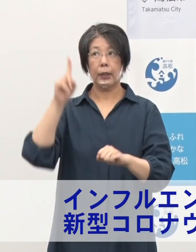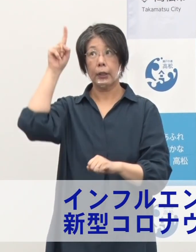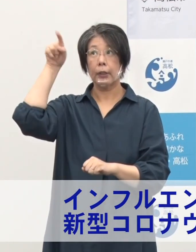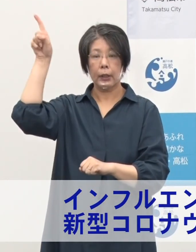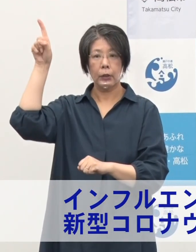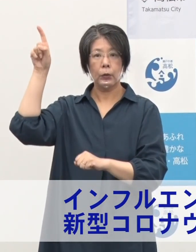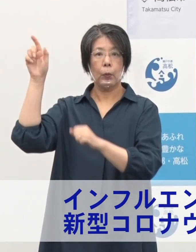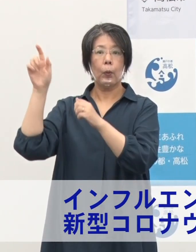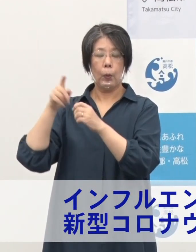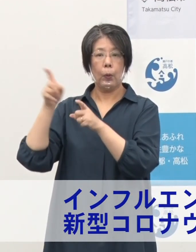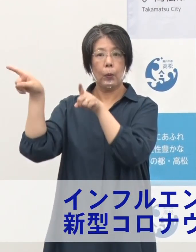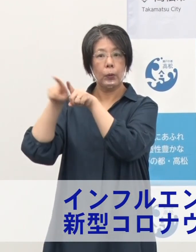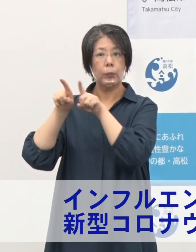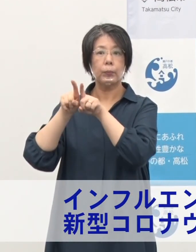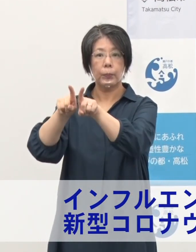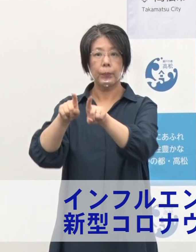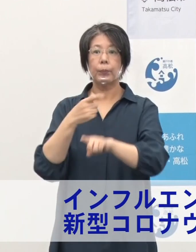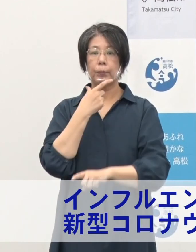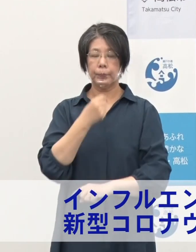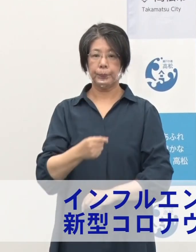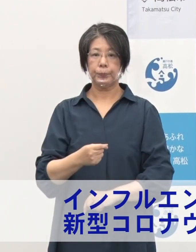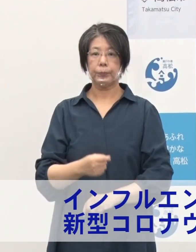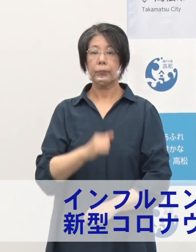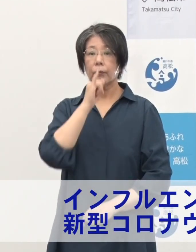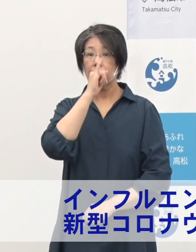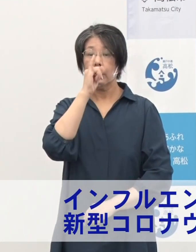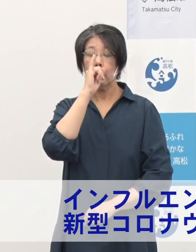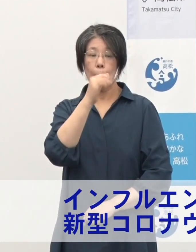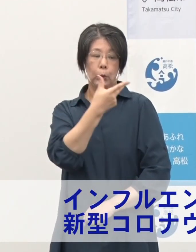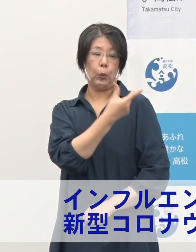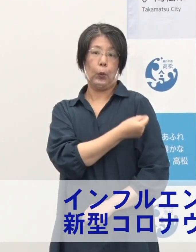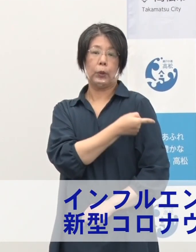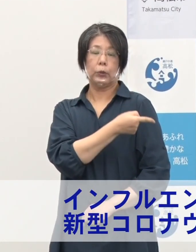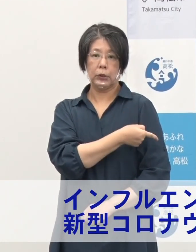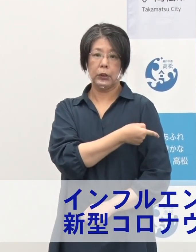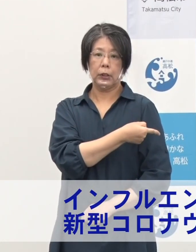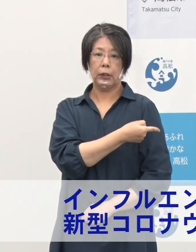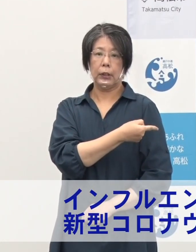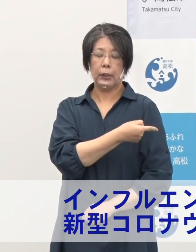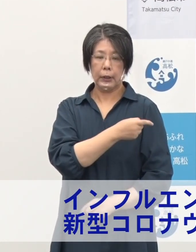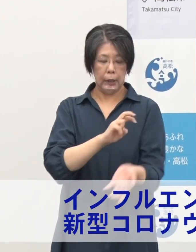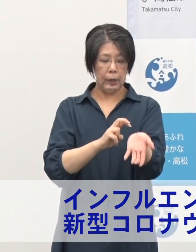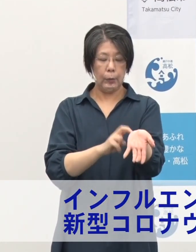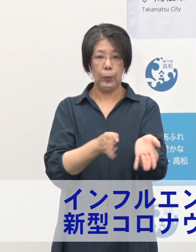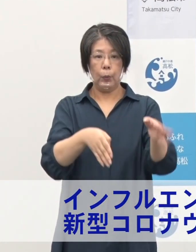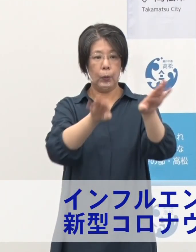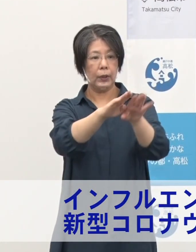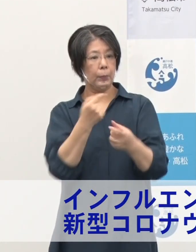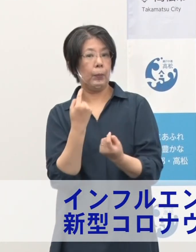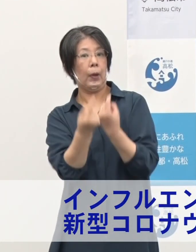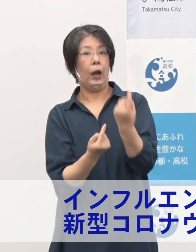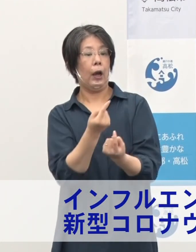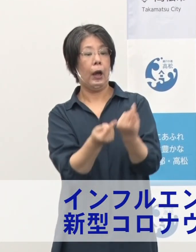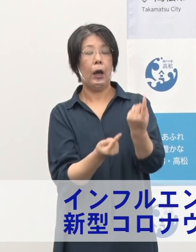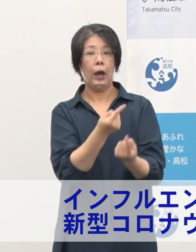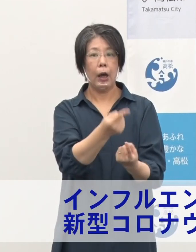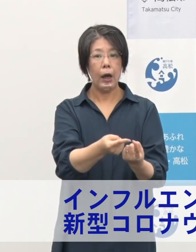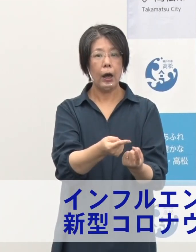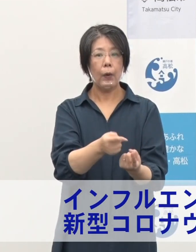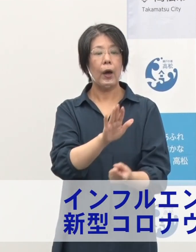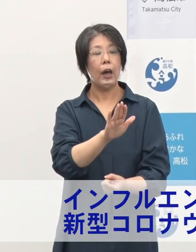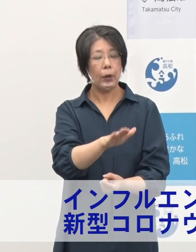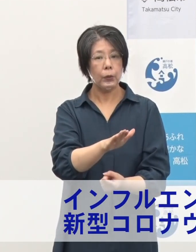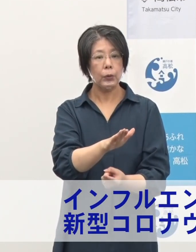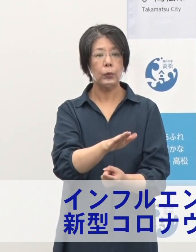しているところでございますまあこのインフルエンザのワクチンがかなりの人が押し寄せるところもあろうかと思いますのでその辺を